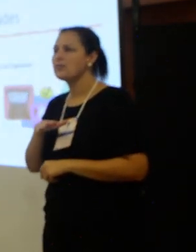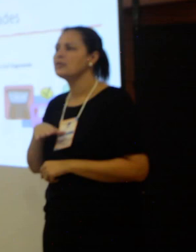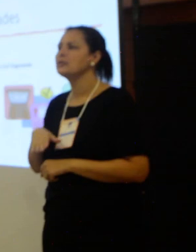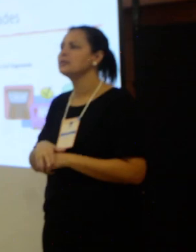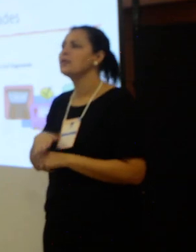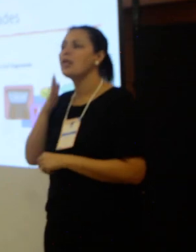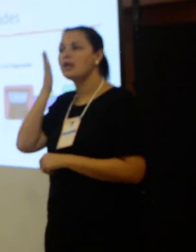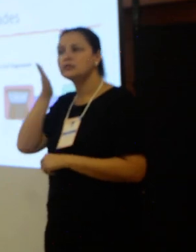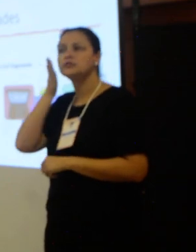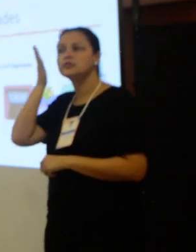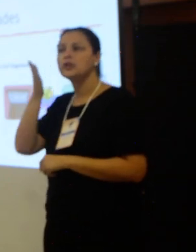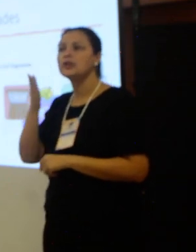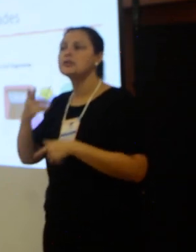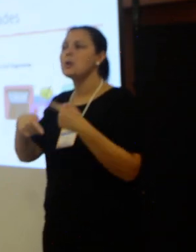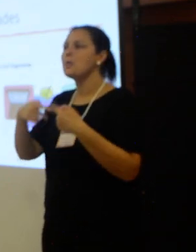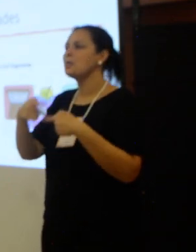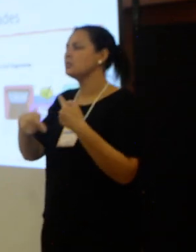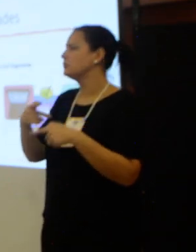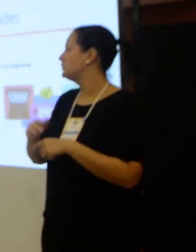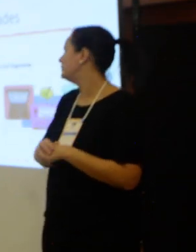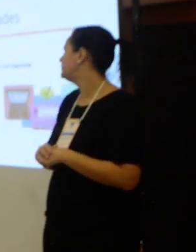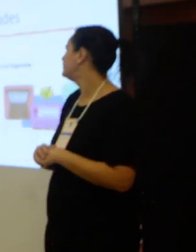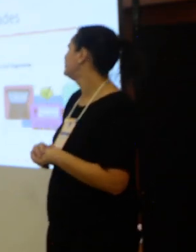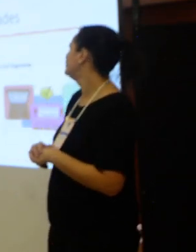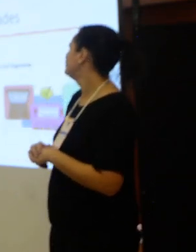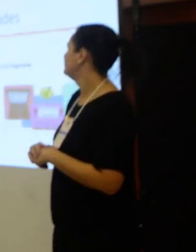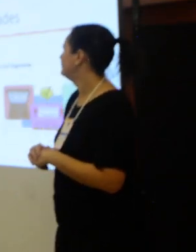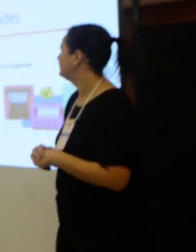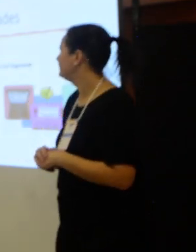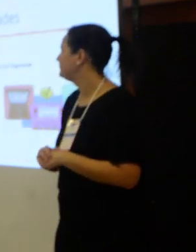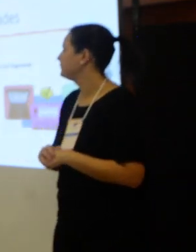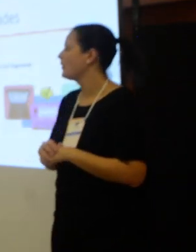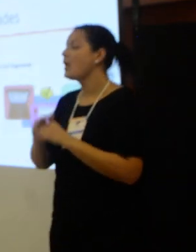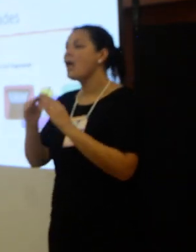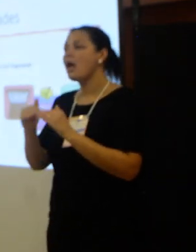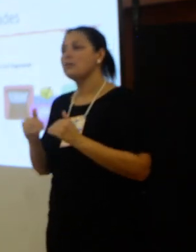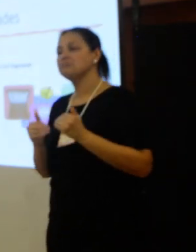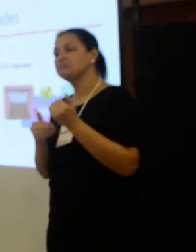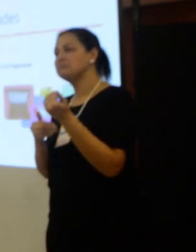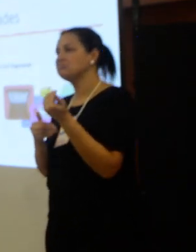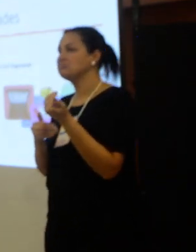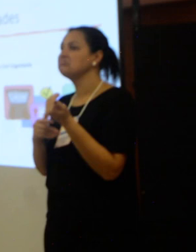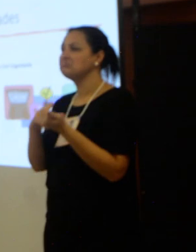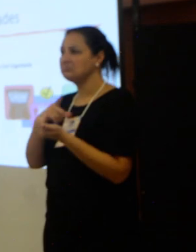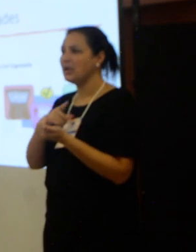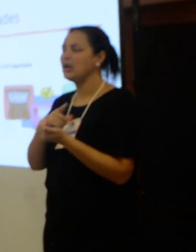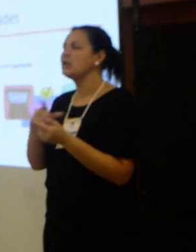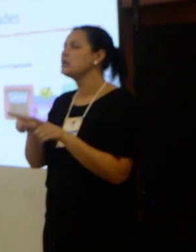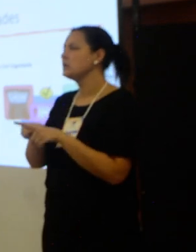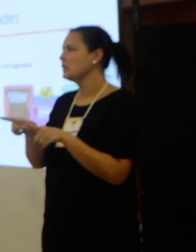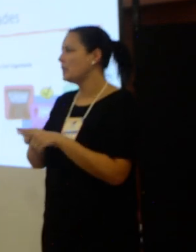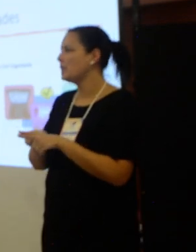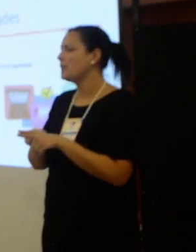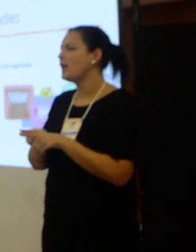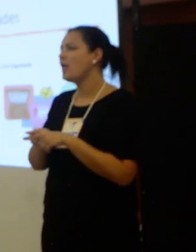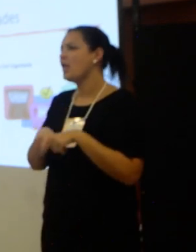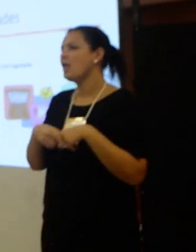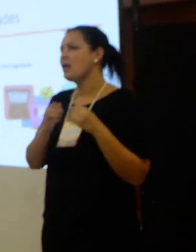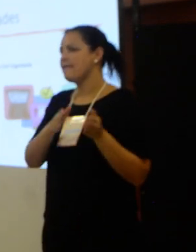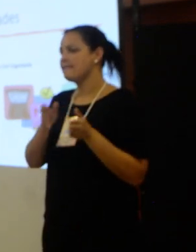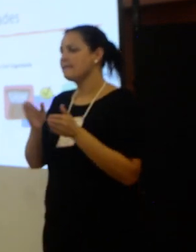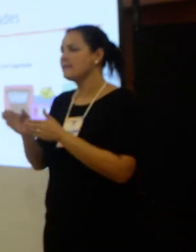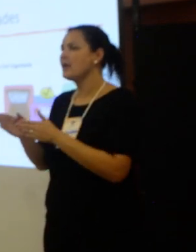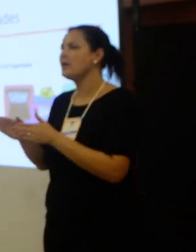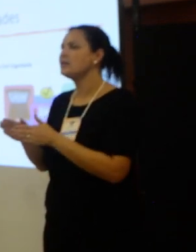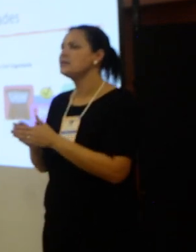os próximos passos? Depois a Lone vai trazer mais detalhadamente. Mas além desses encontros, a gente tem as fases de consulta pública,